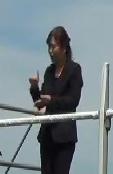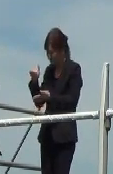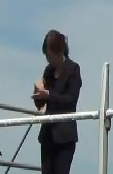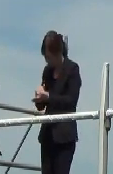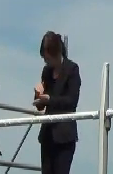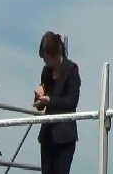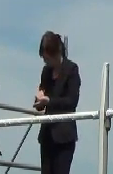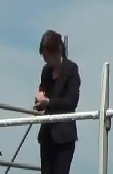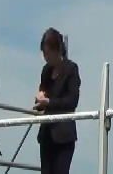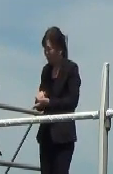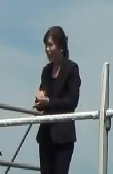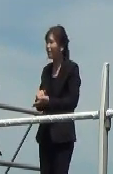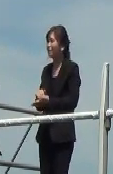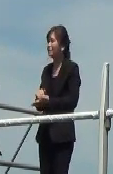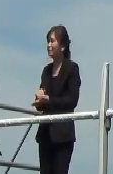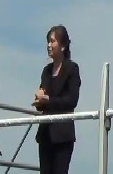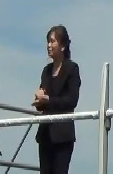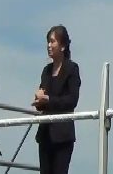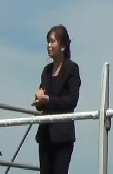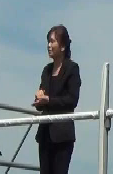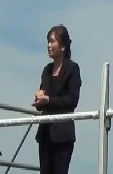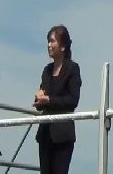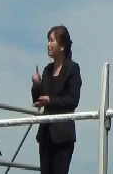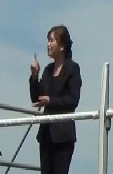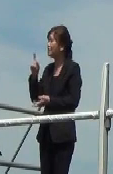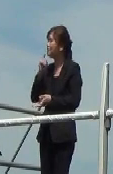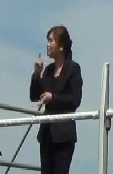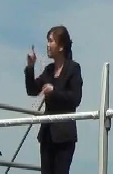せめて一言。